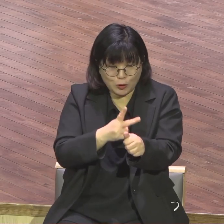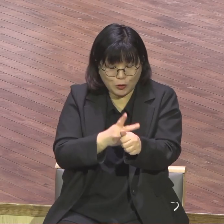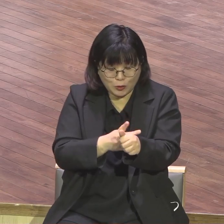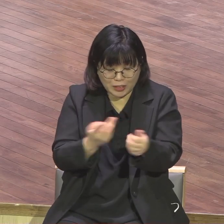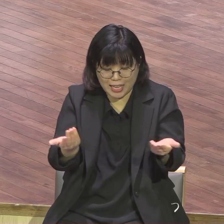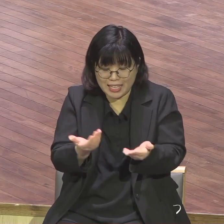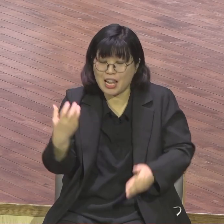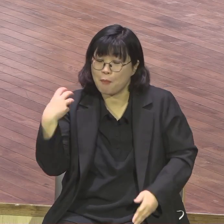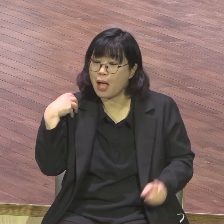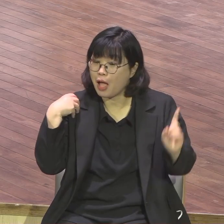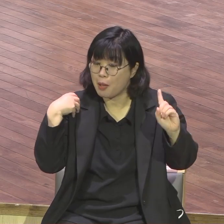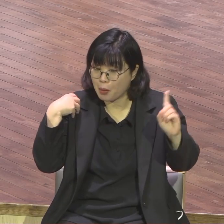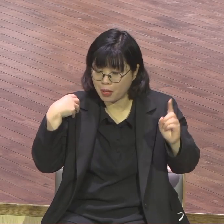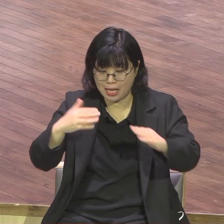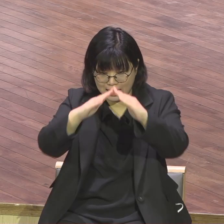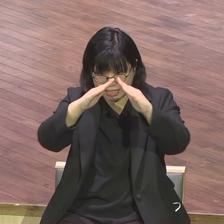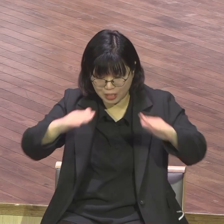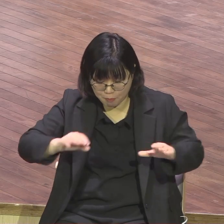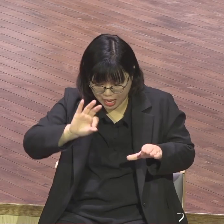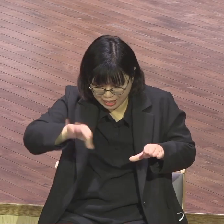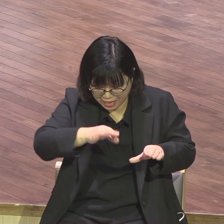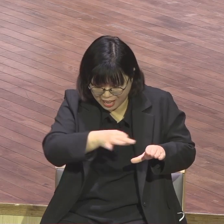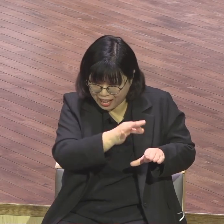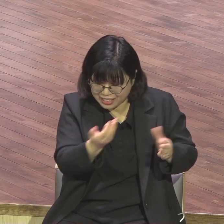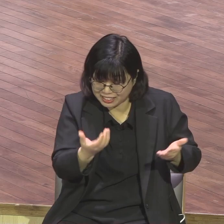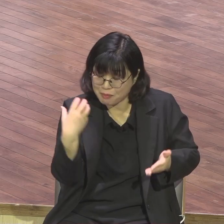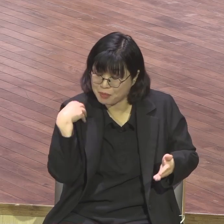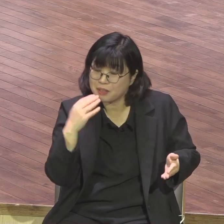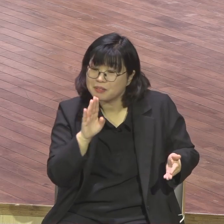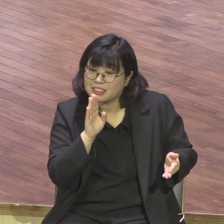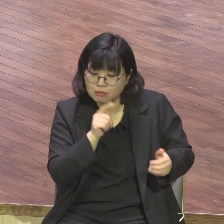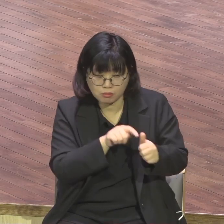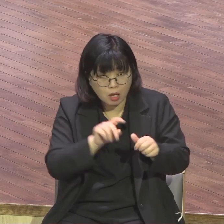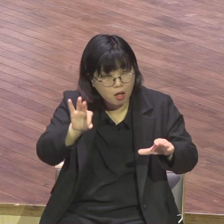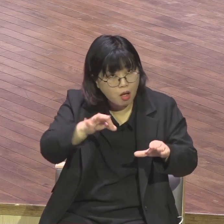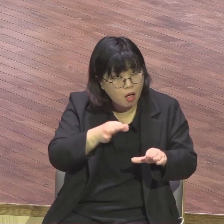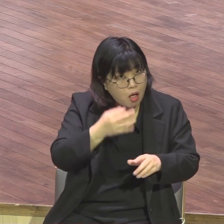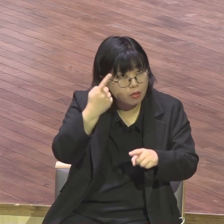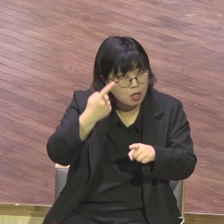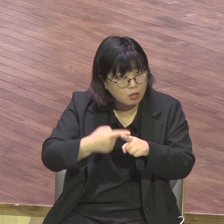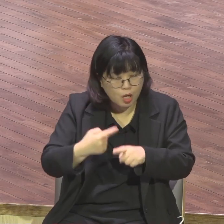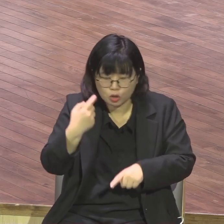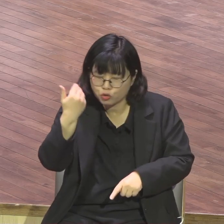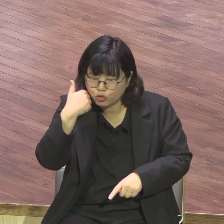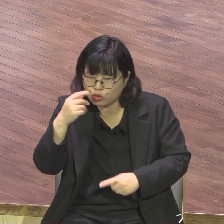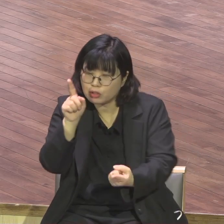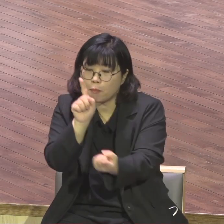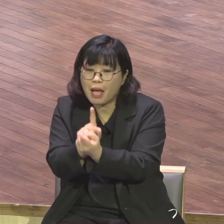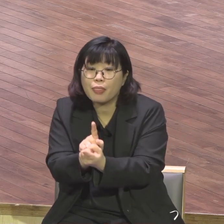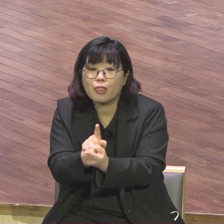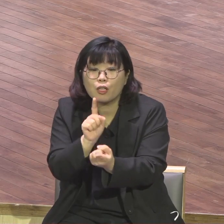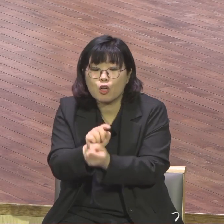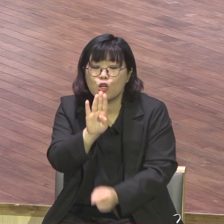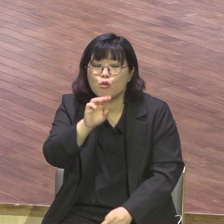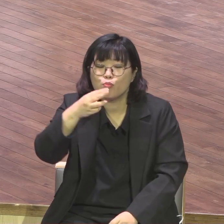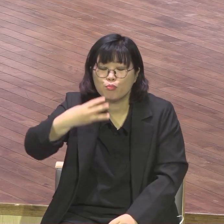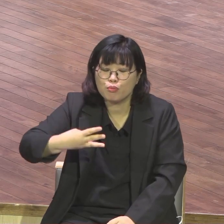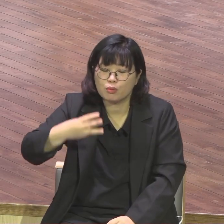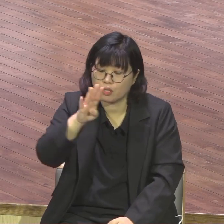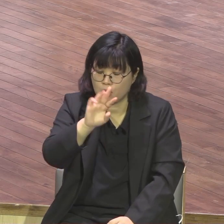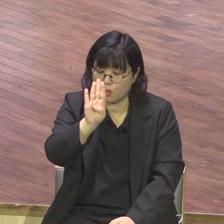친구들이 이 부부가 복음을 받아 이 부부하고 삼위일체가 딱 돼 가지고 여기 교회 세우자 이 고린도 교회 세운 거예요.